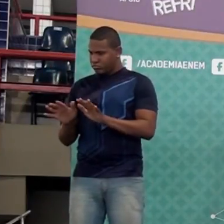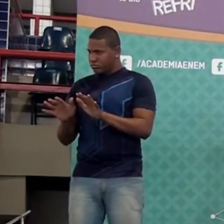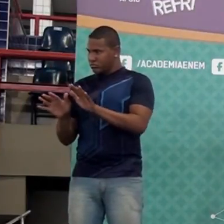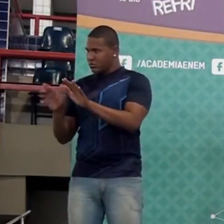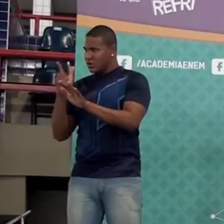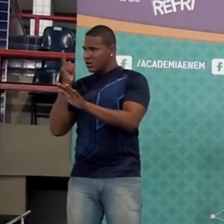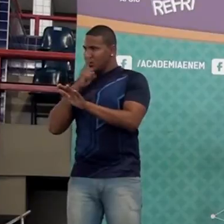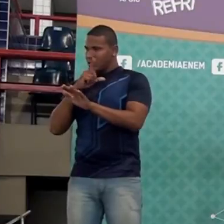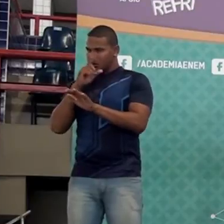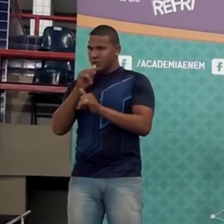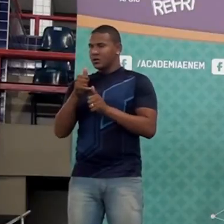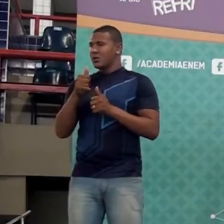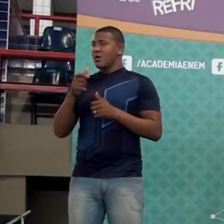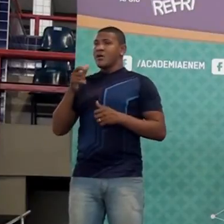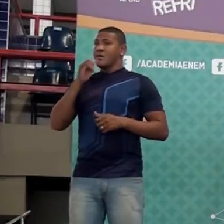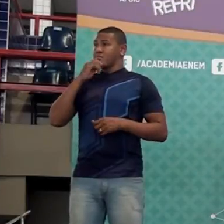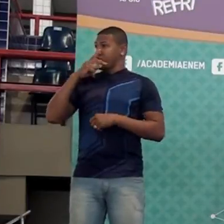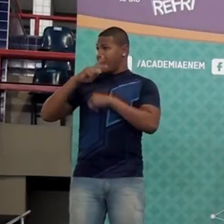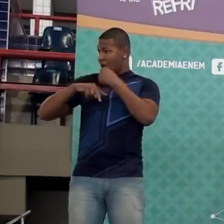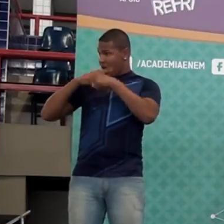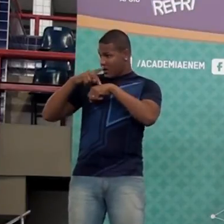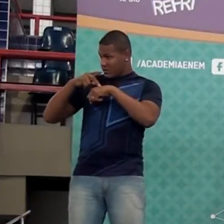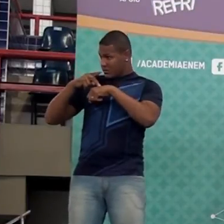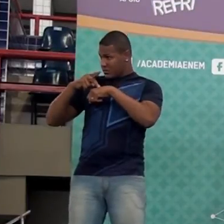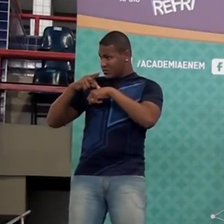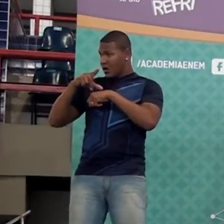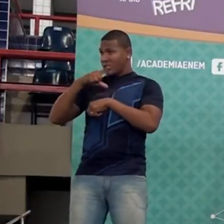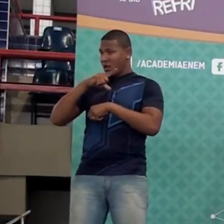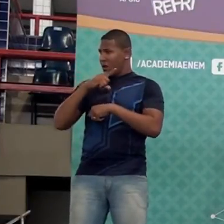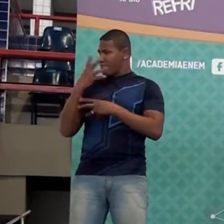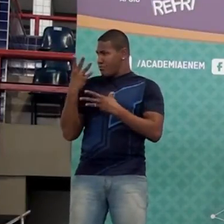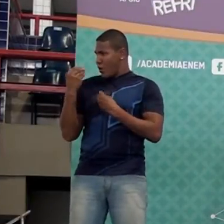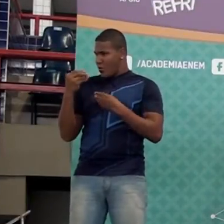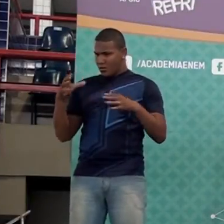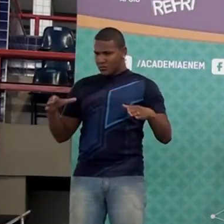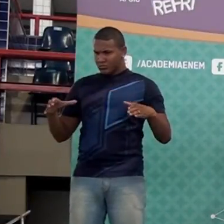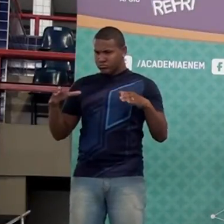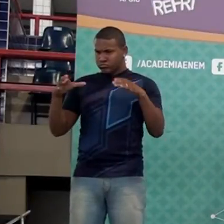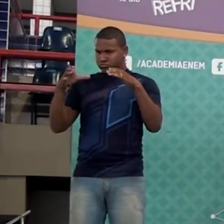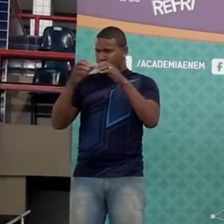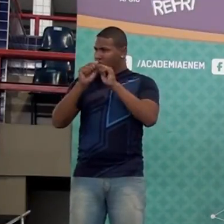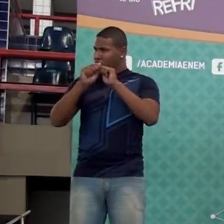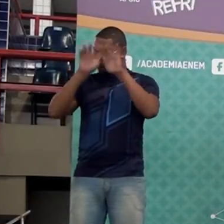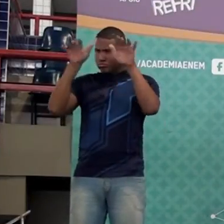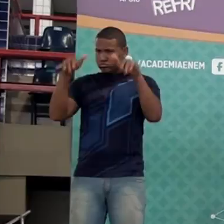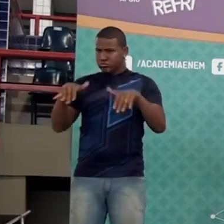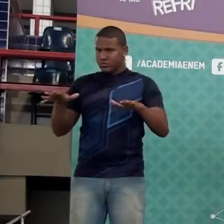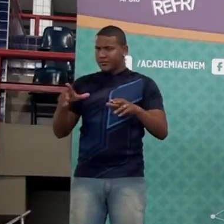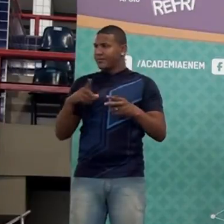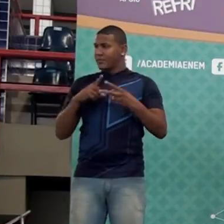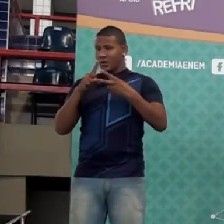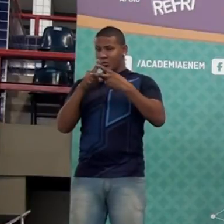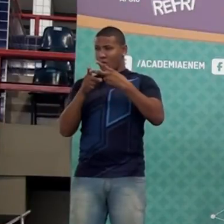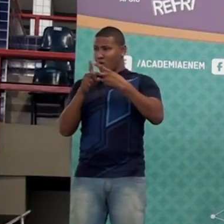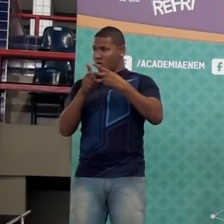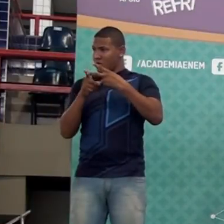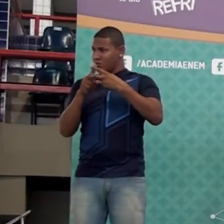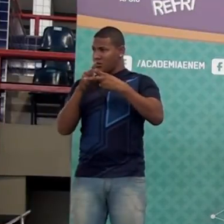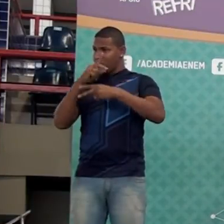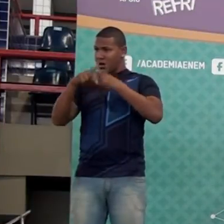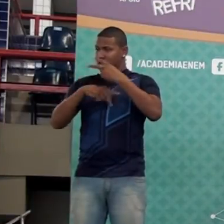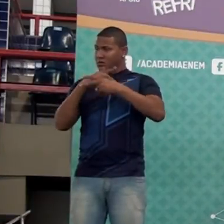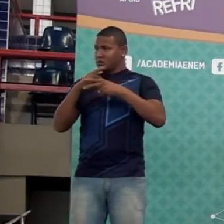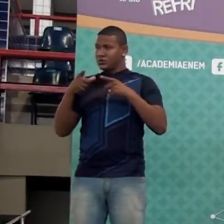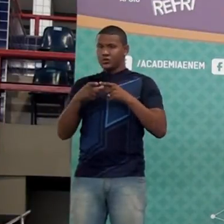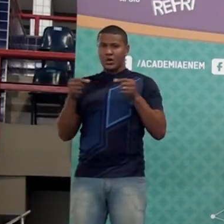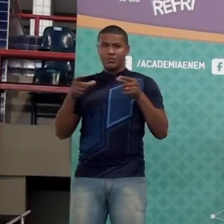países que têm muitos vulcões é que costumam utilizar esse tipo de energia. Vou citar dois. O Japão utiliza